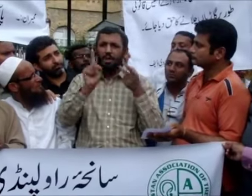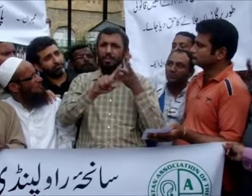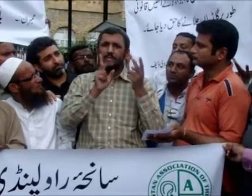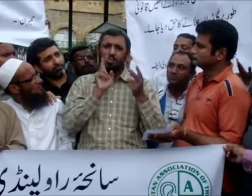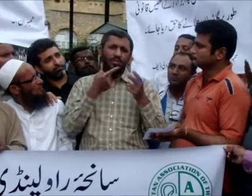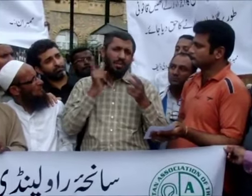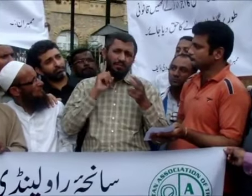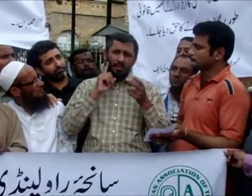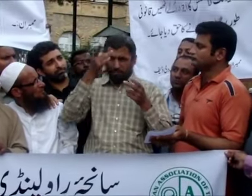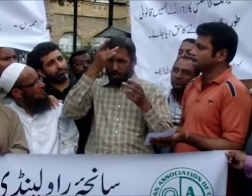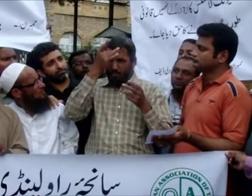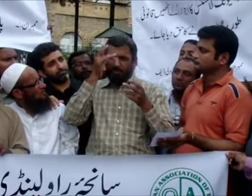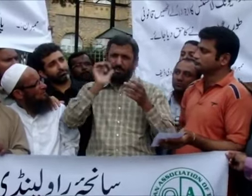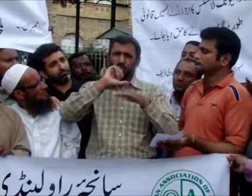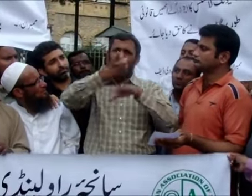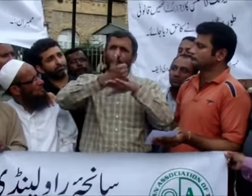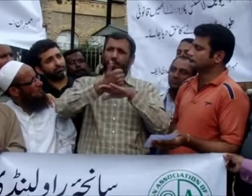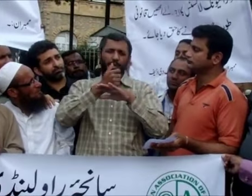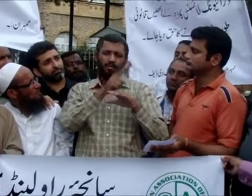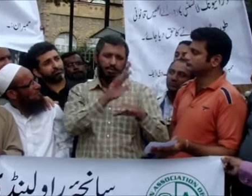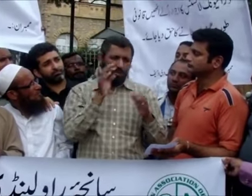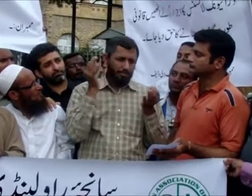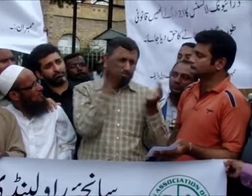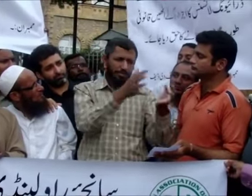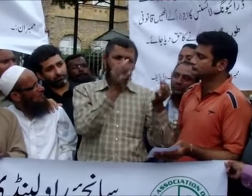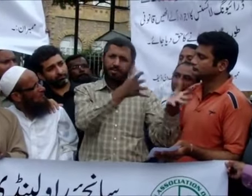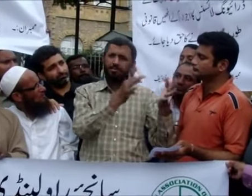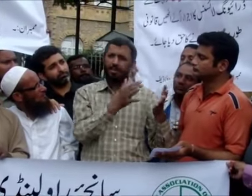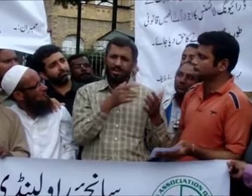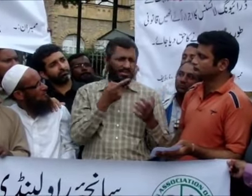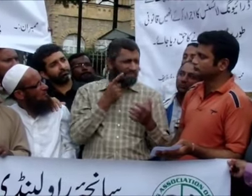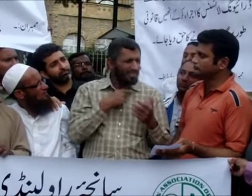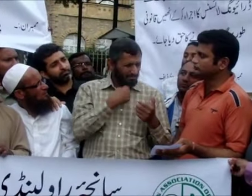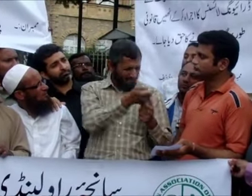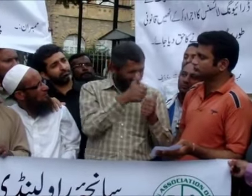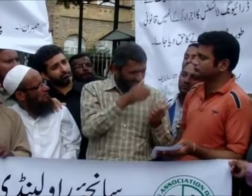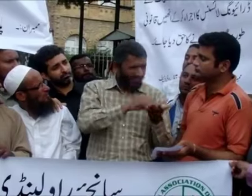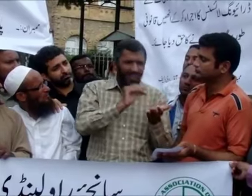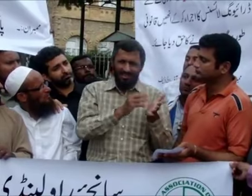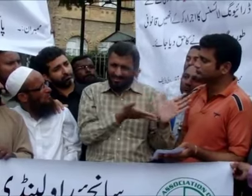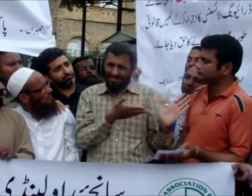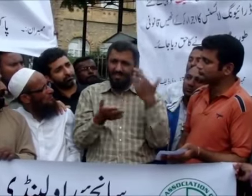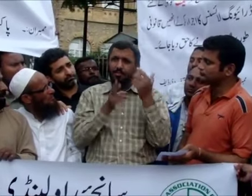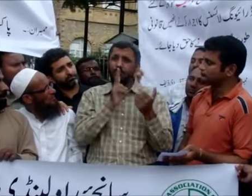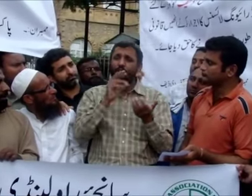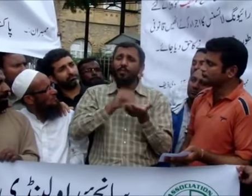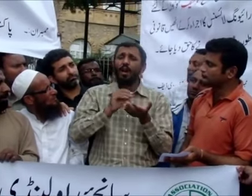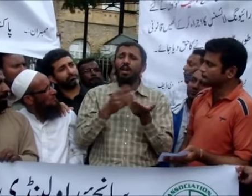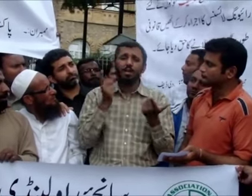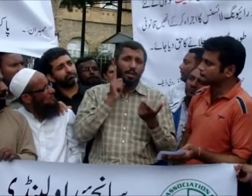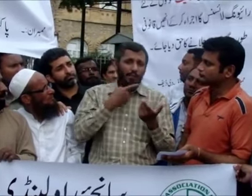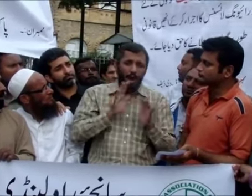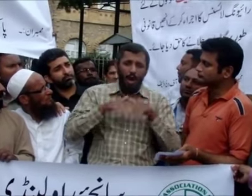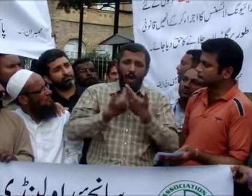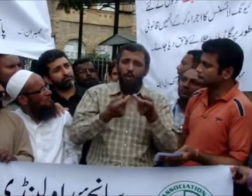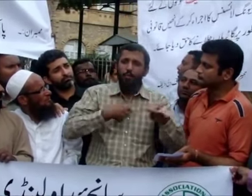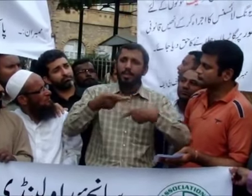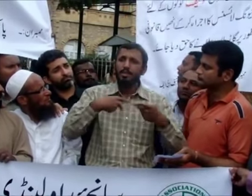और ख़त्म भी कराता है। उसने कहा नहीं भाई ये सिस्टम जो चला रहा है